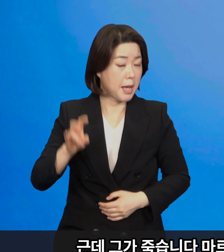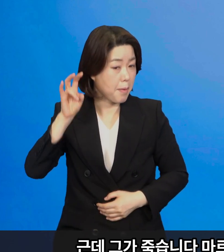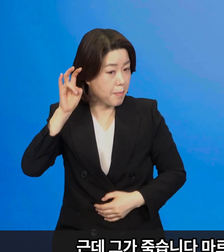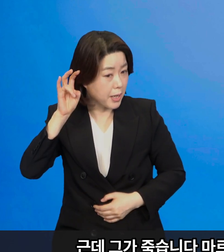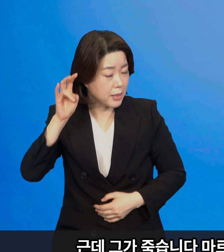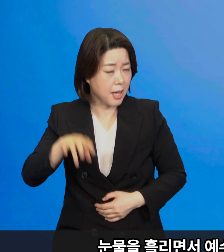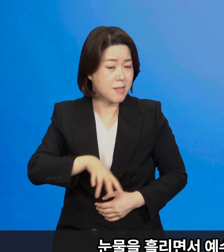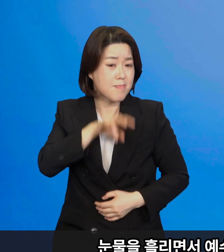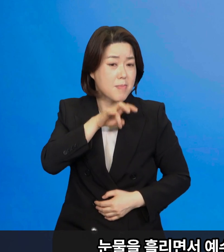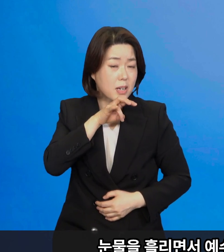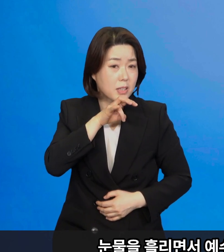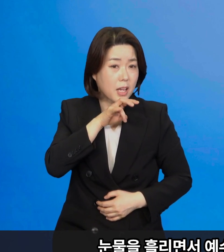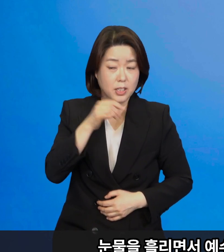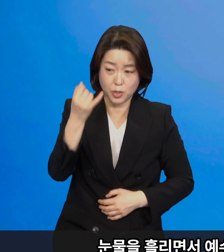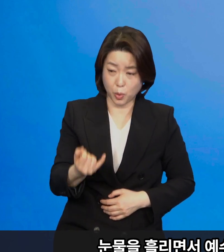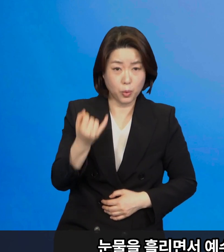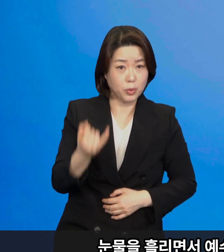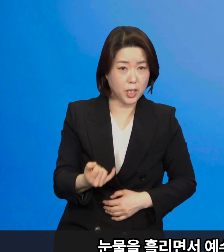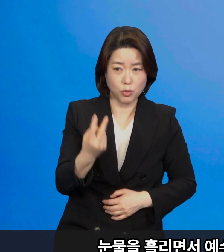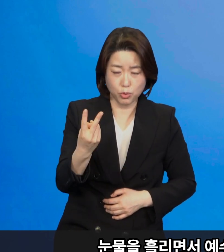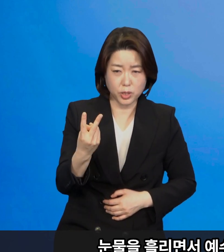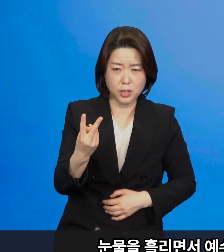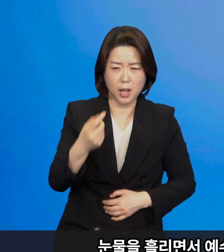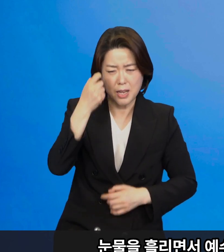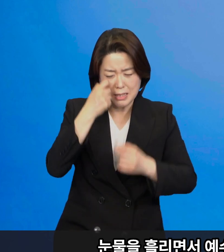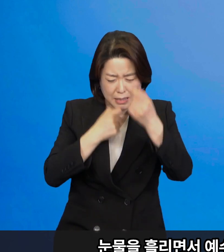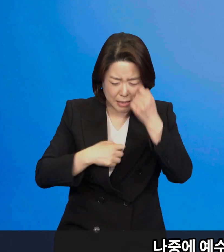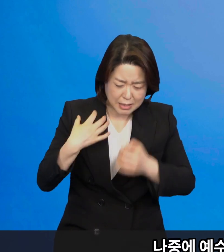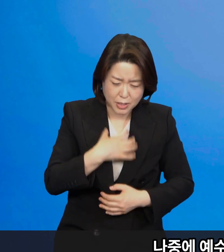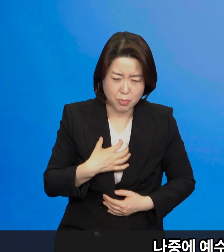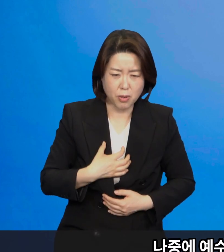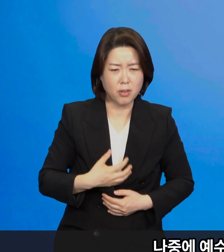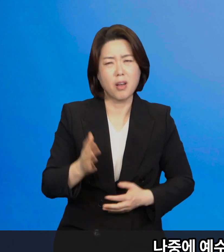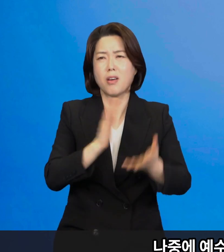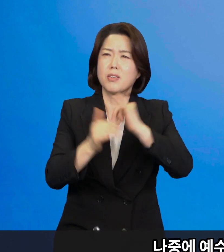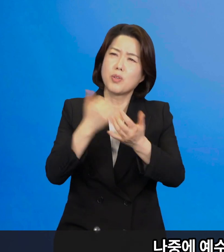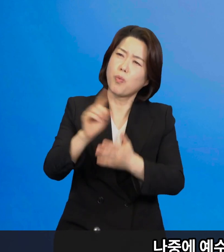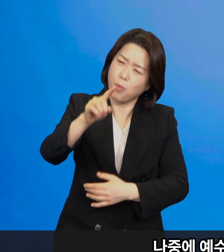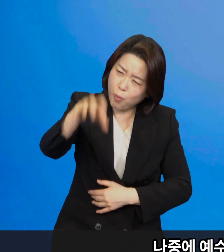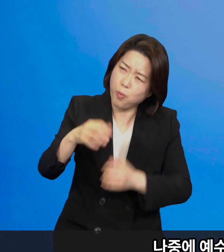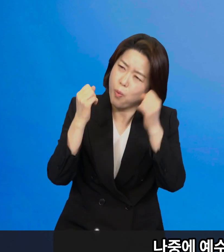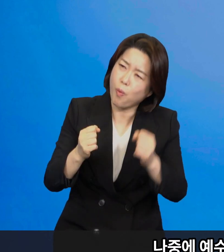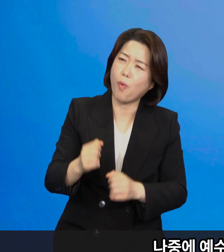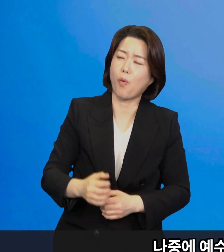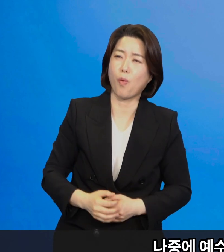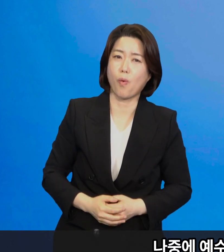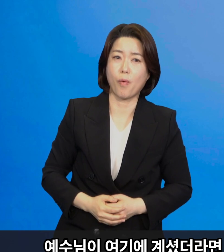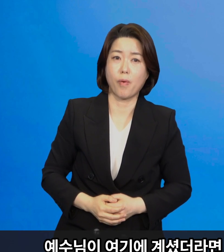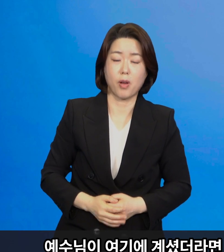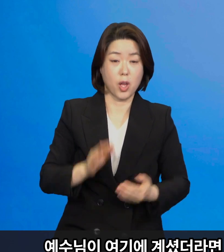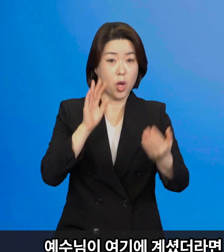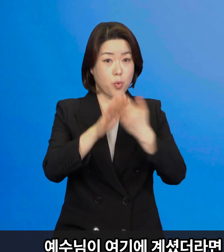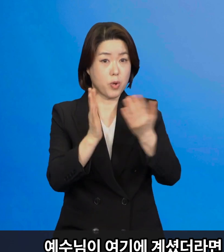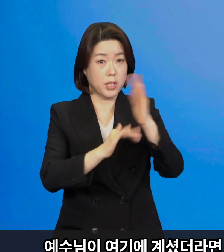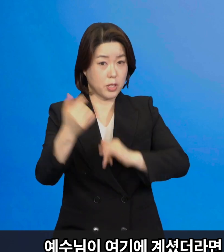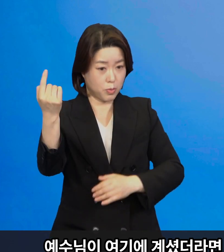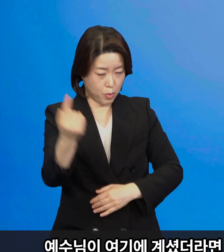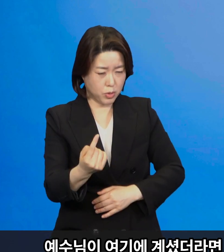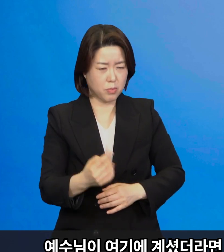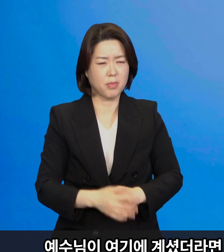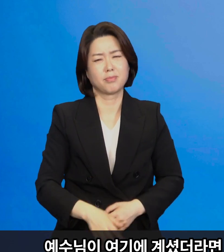마리아가 슬퍼합니다. 눈물을 흘리면서. 예수님이 어디 계셨습니까? 예수님. 나중에 예수님이 오셨어요. 예수님이